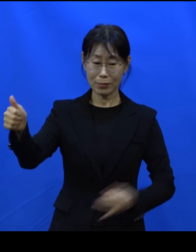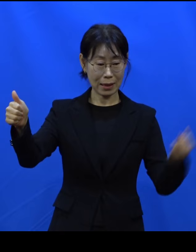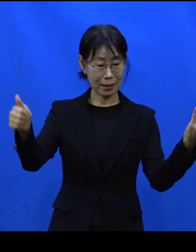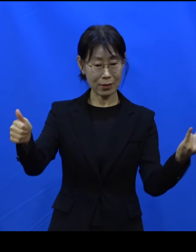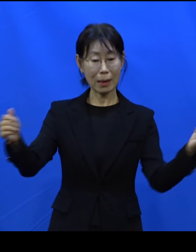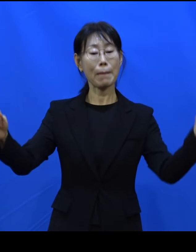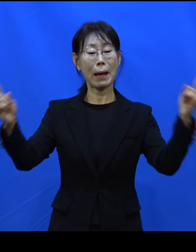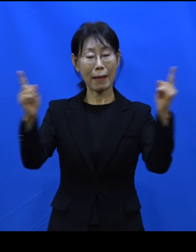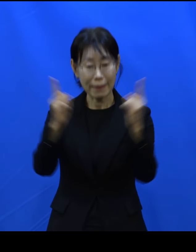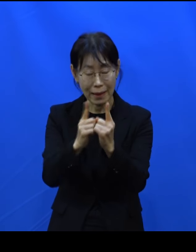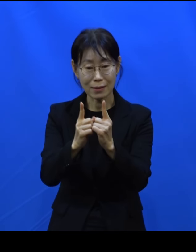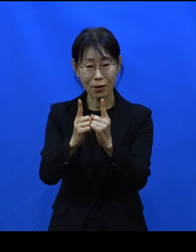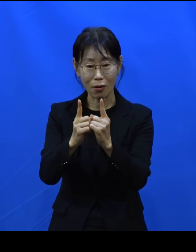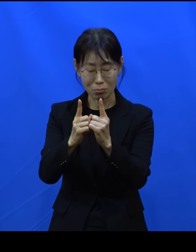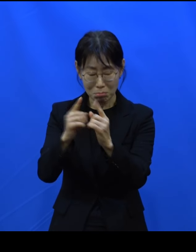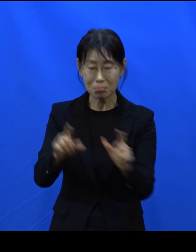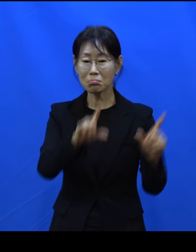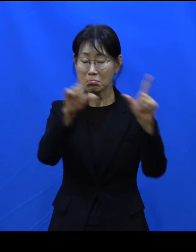있습니다.